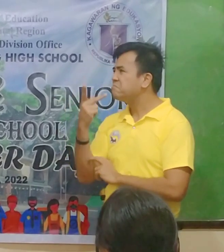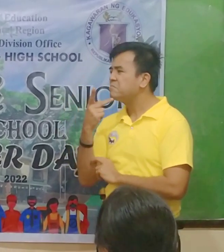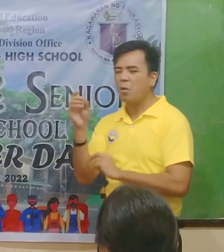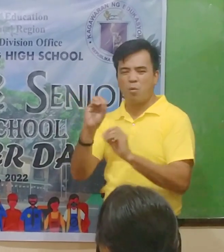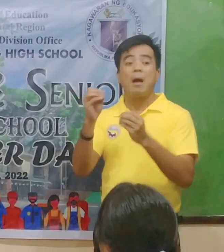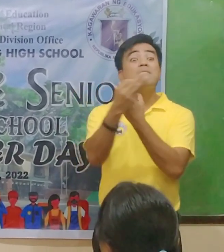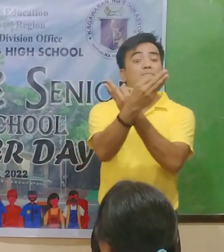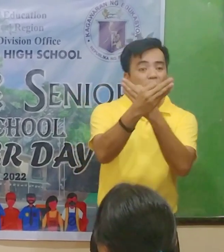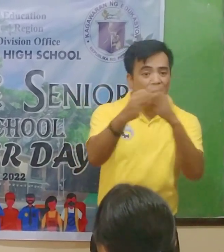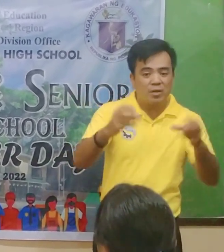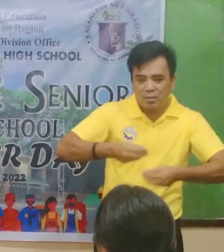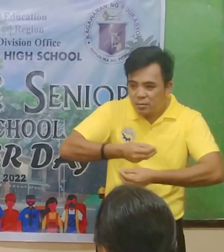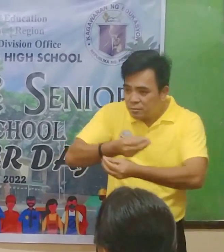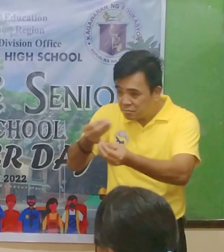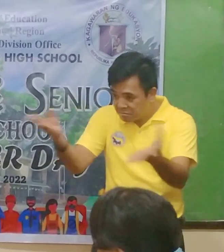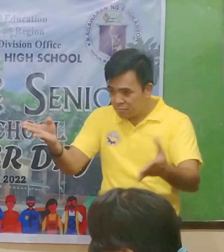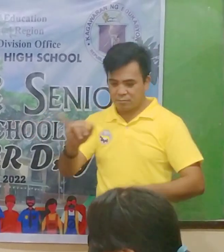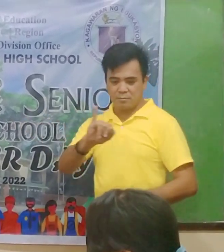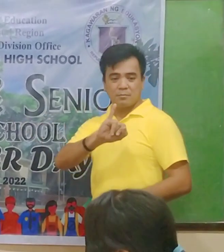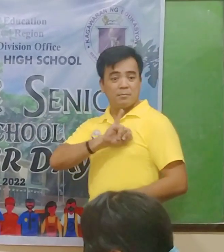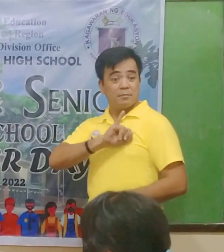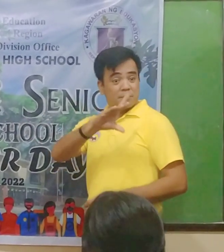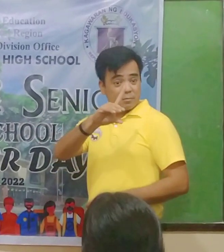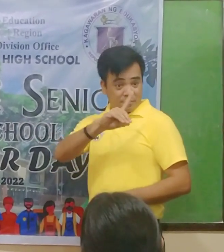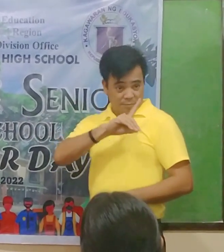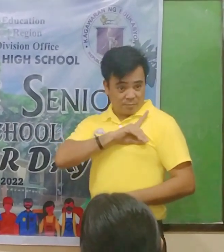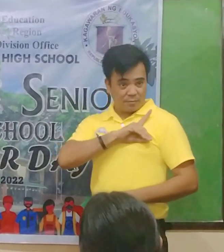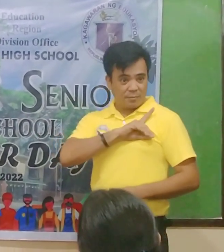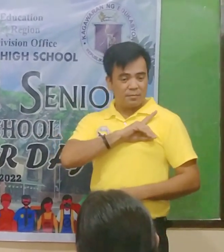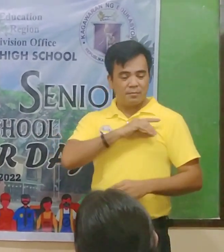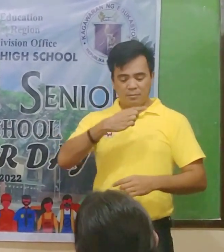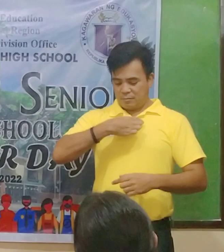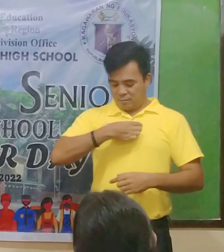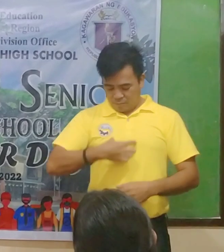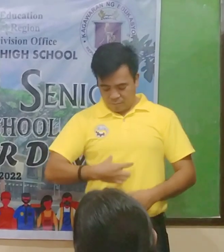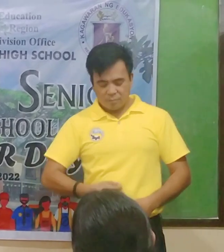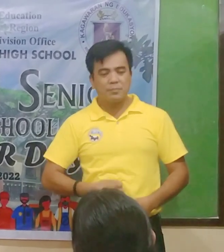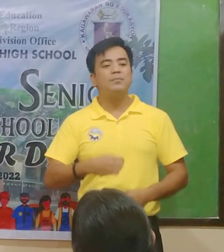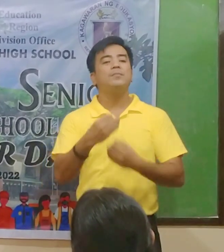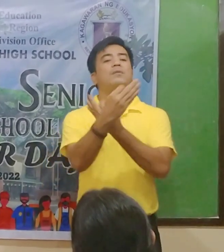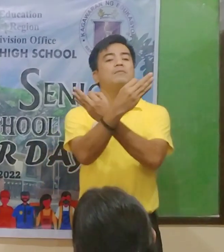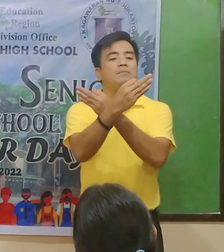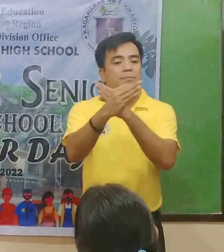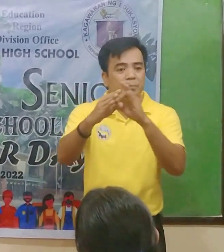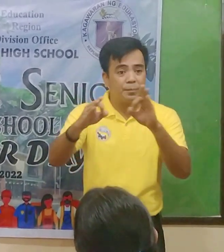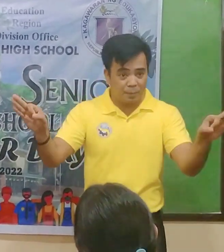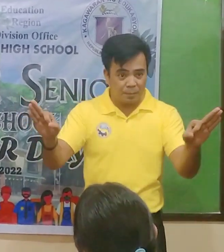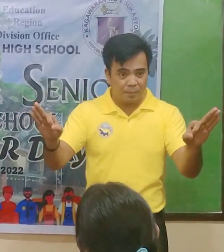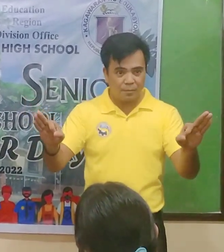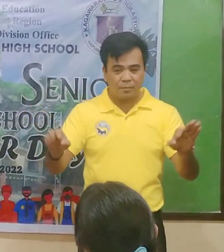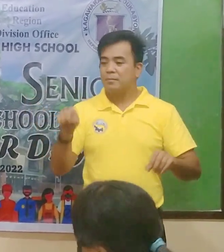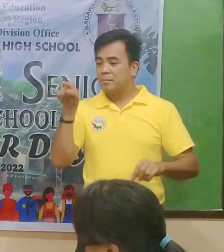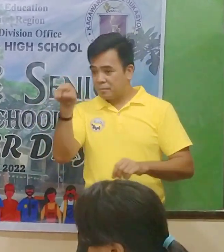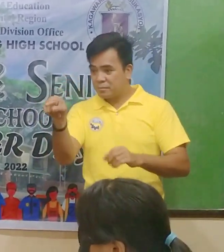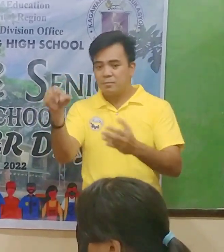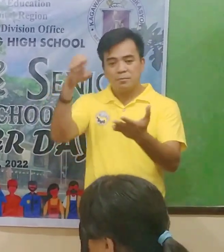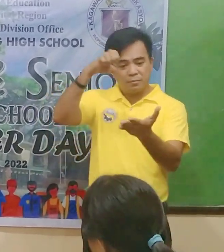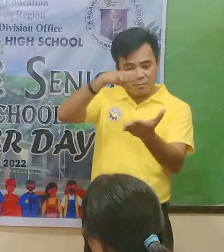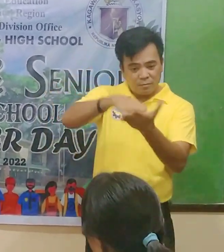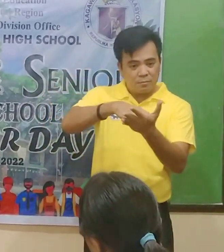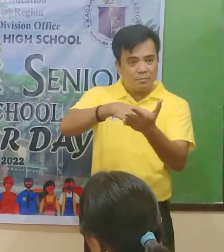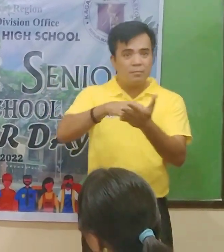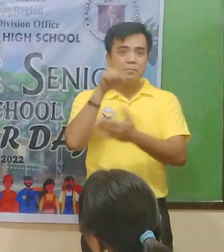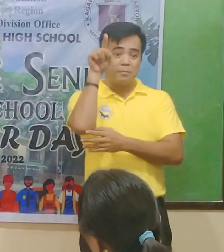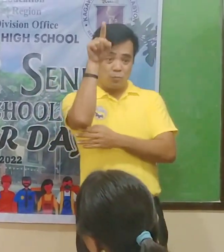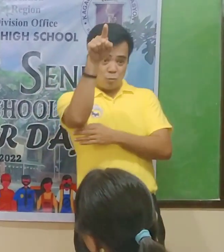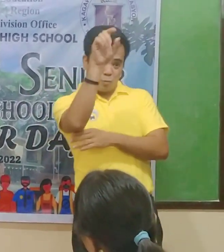ang ating ID kids, ang ating ID. Once nag-enroll po sila kay Southeast, kukunin na po namin sila ng picture para po pagdating ng